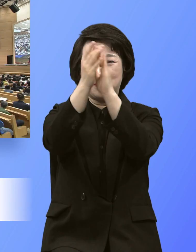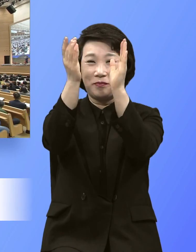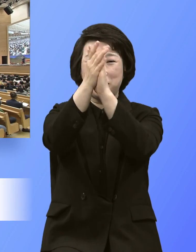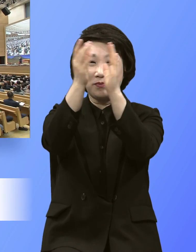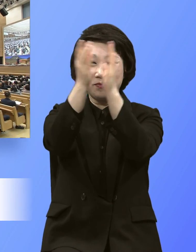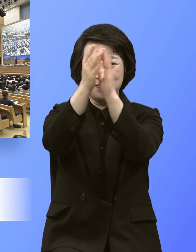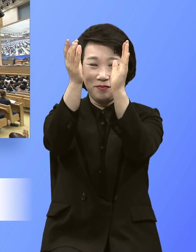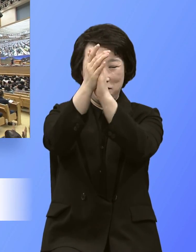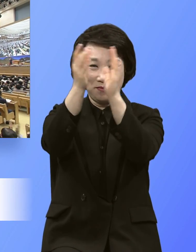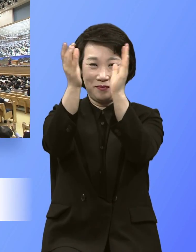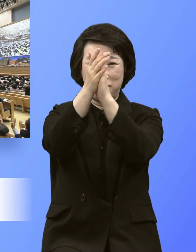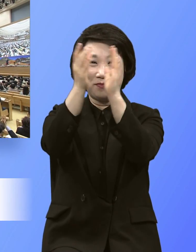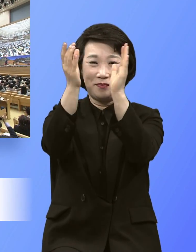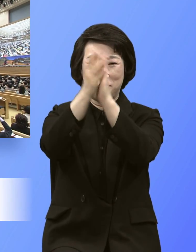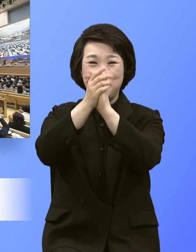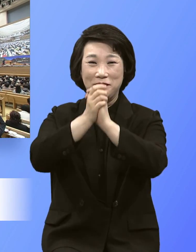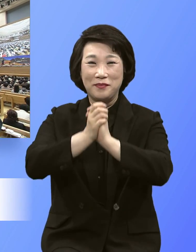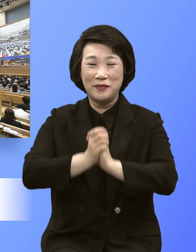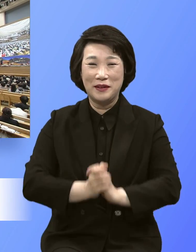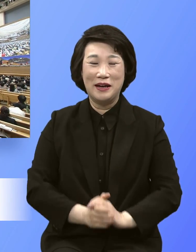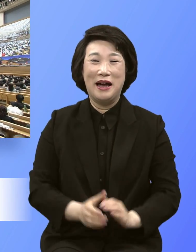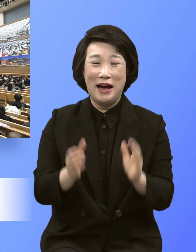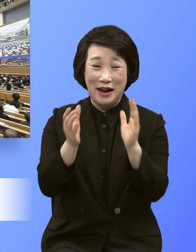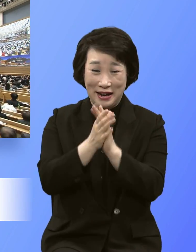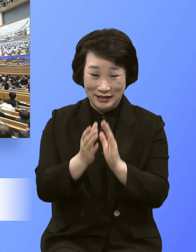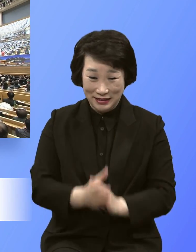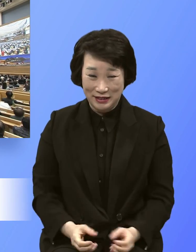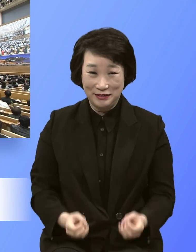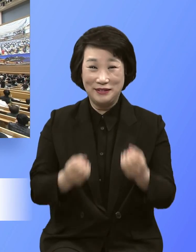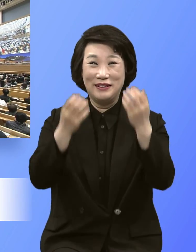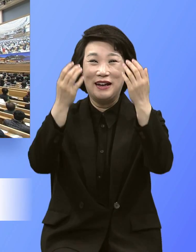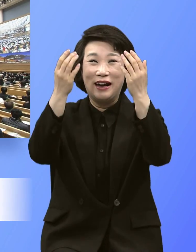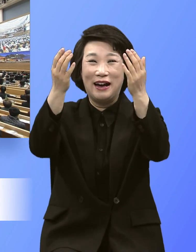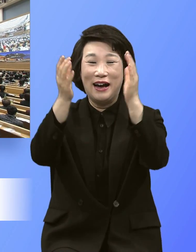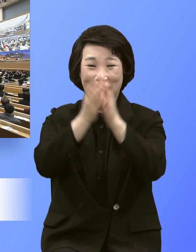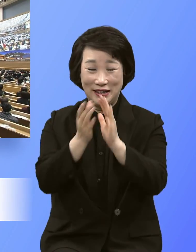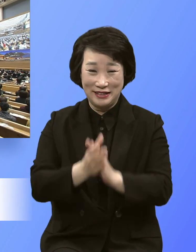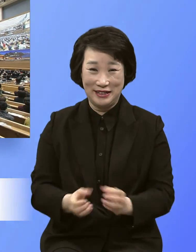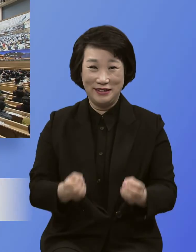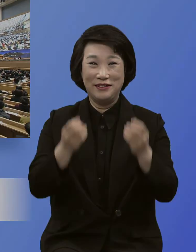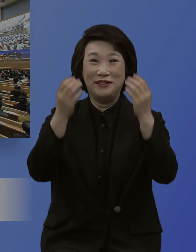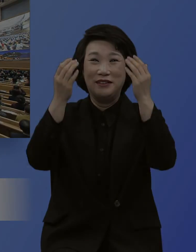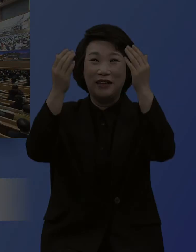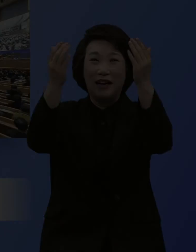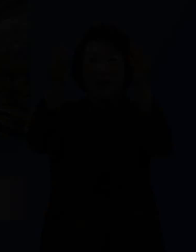할렐루야. 할렐루야.